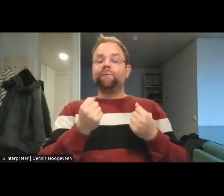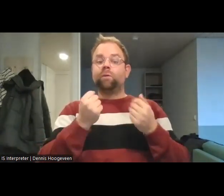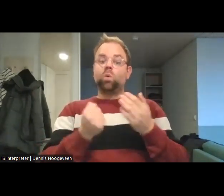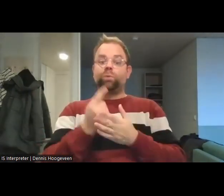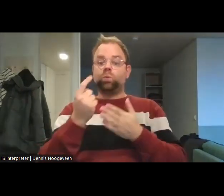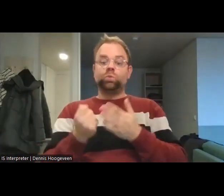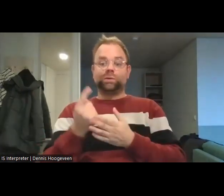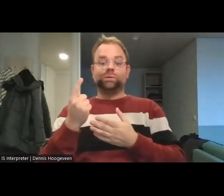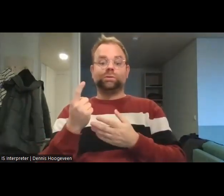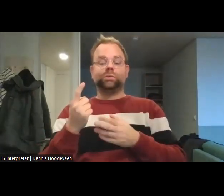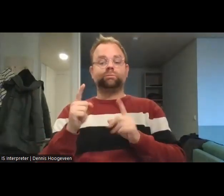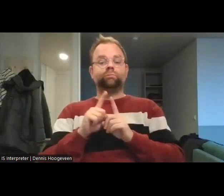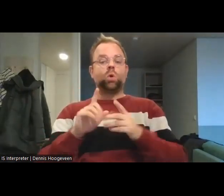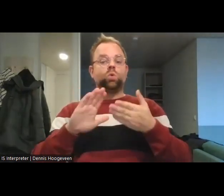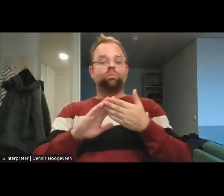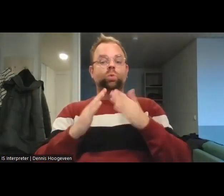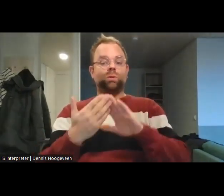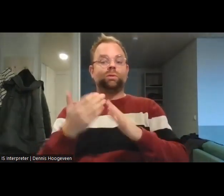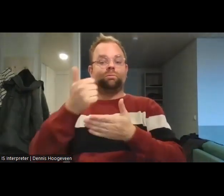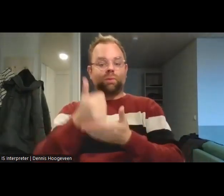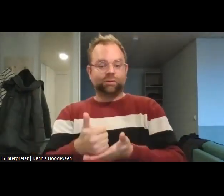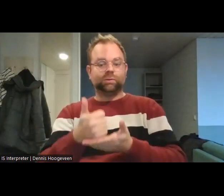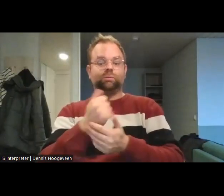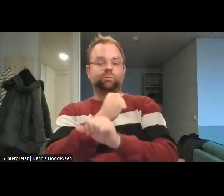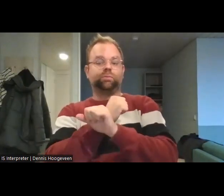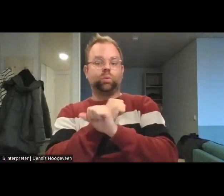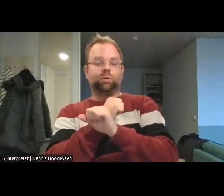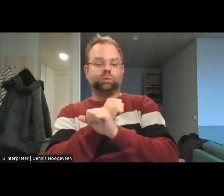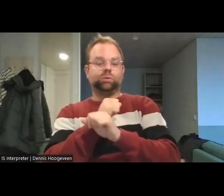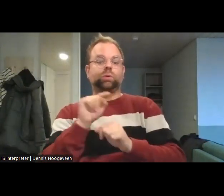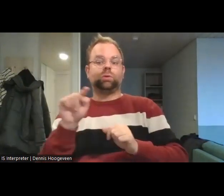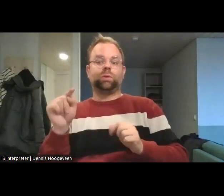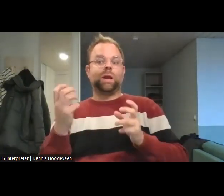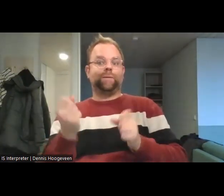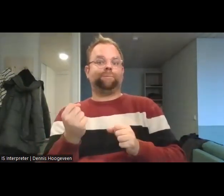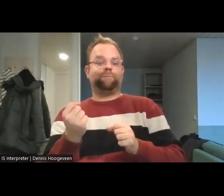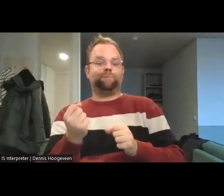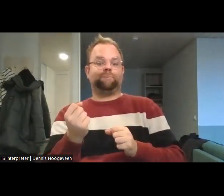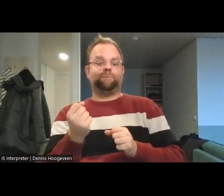d'opportunités pour les approches de protection basées sur la communauté. C'est un domaine sur